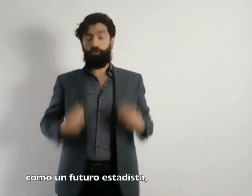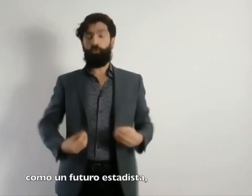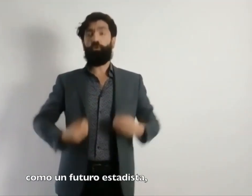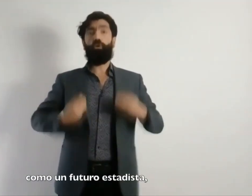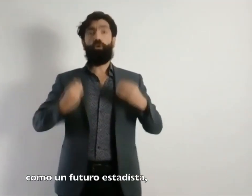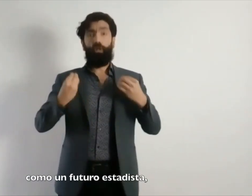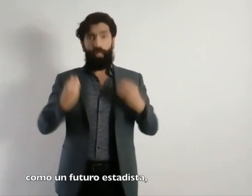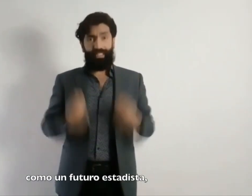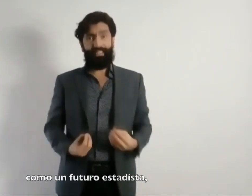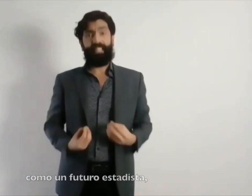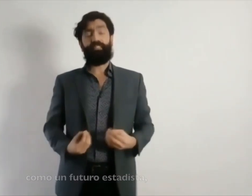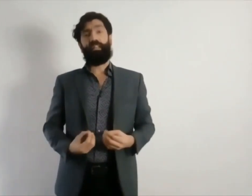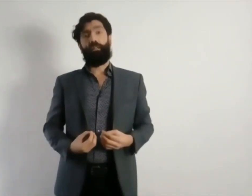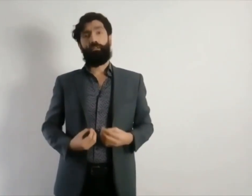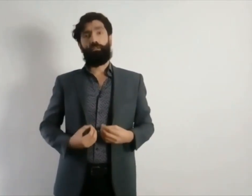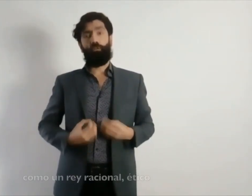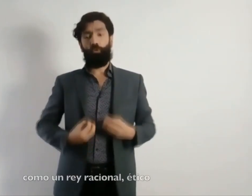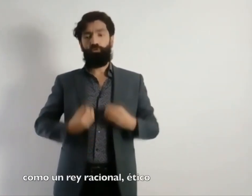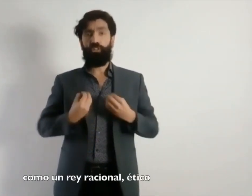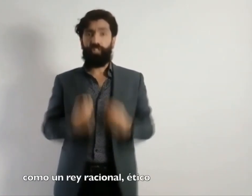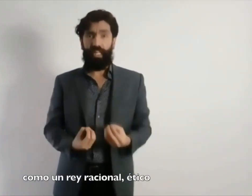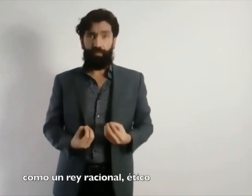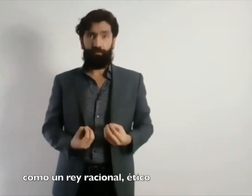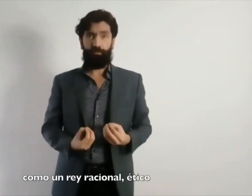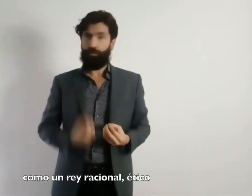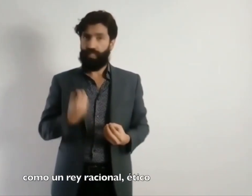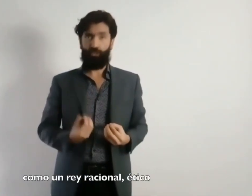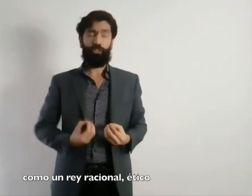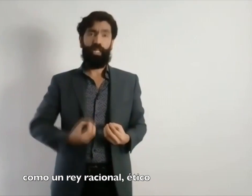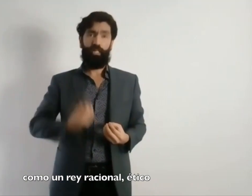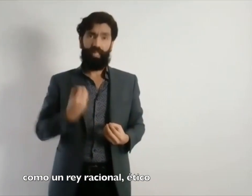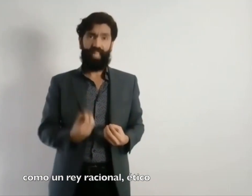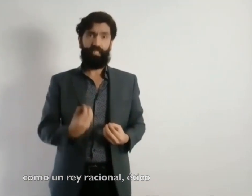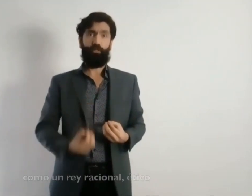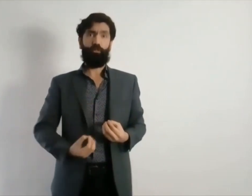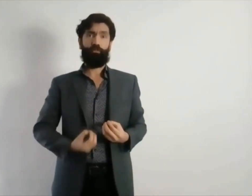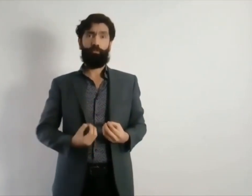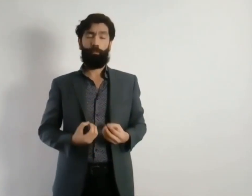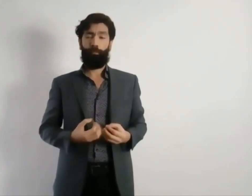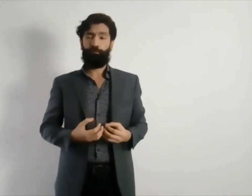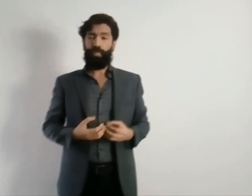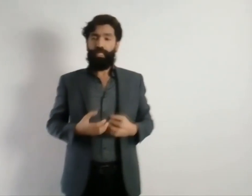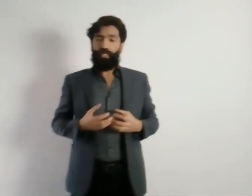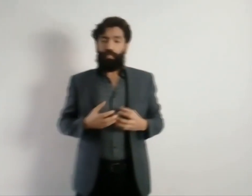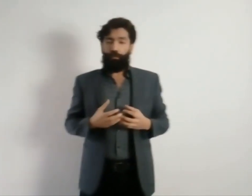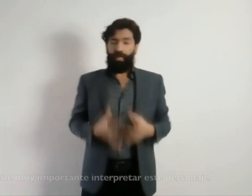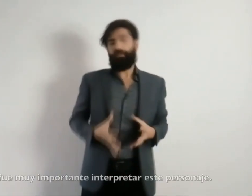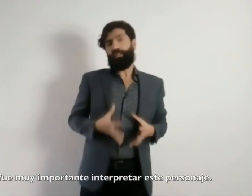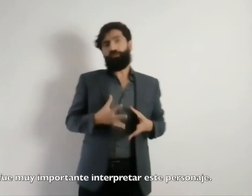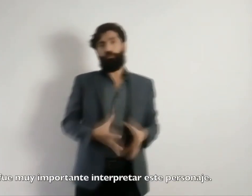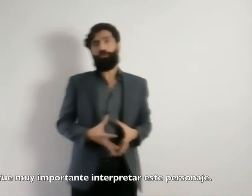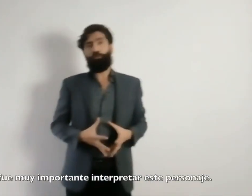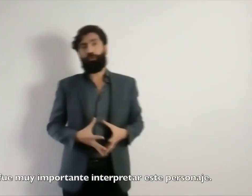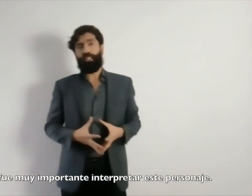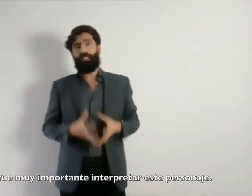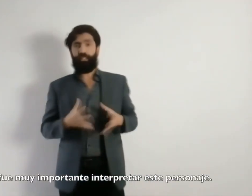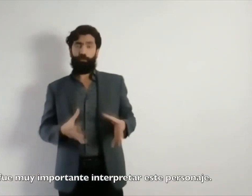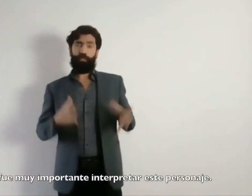futuro estadista, como un rey racional, ético. Para mí fue muy importante interpretar